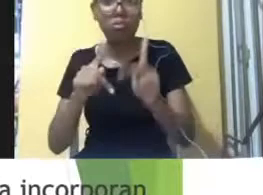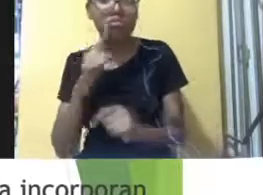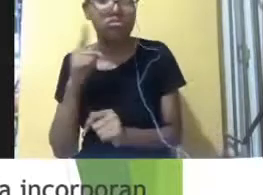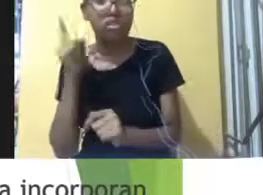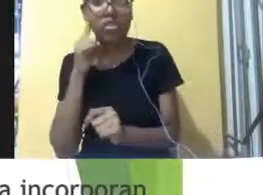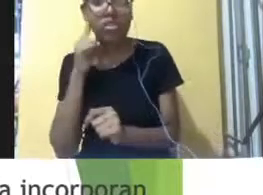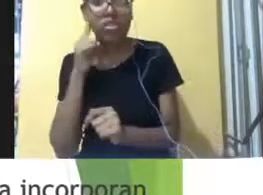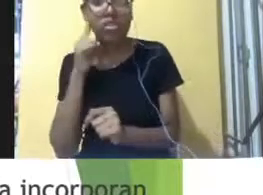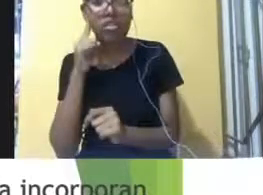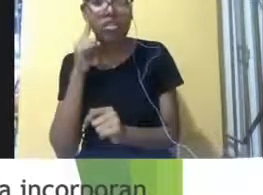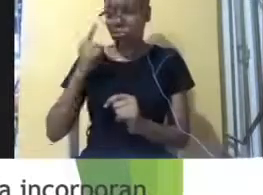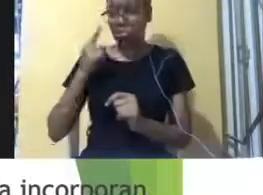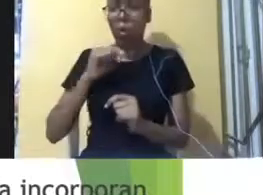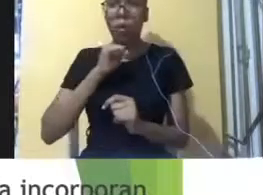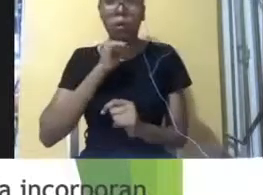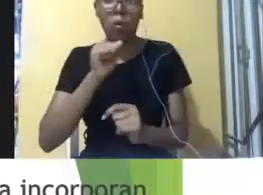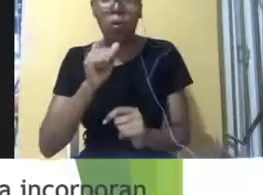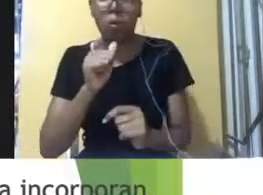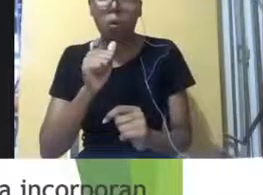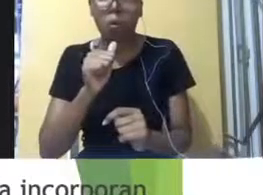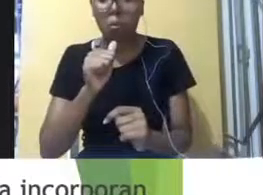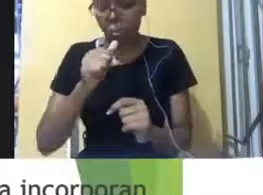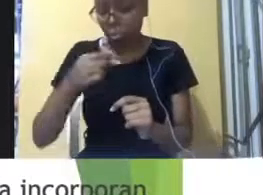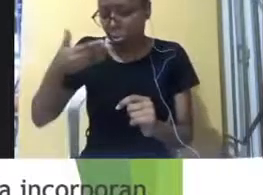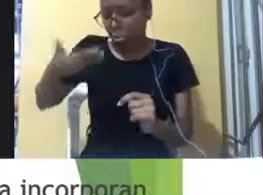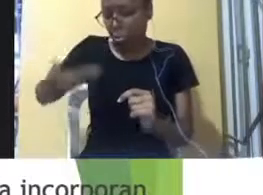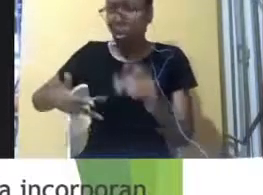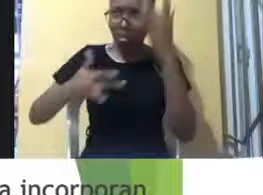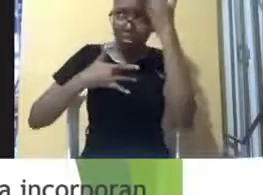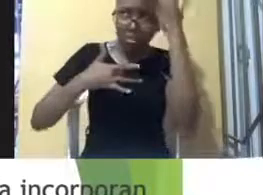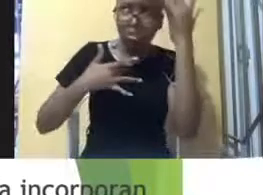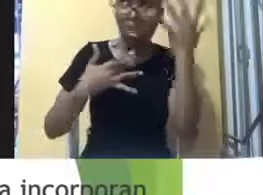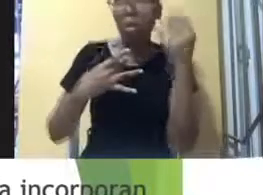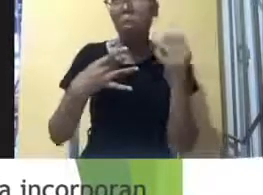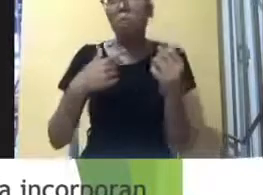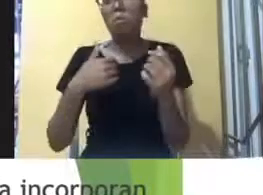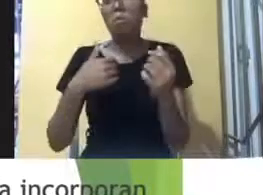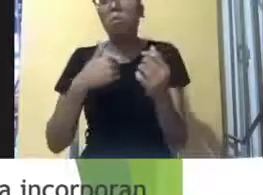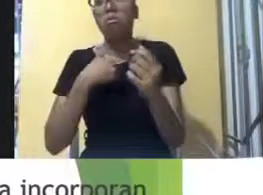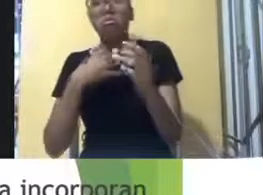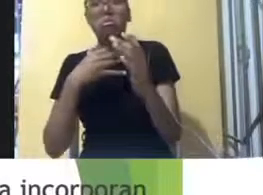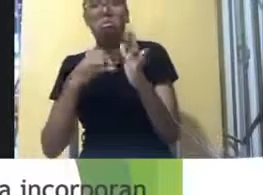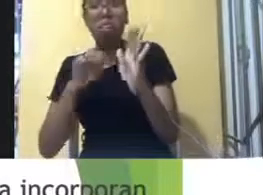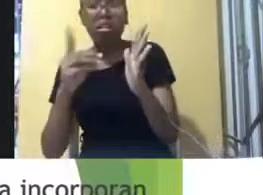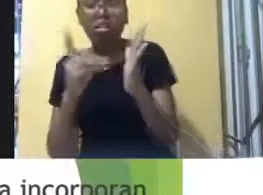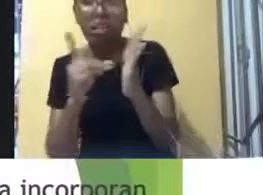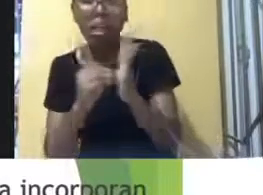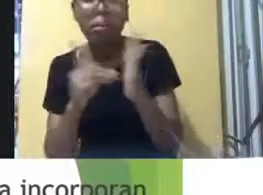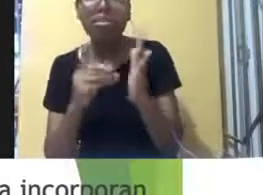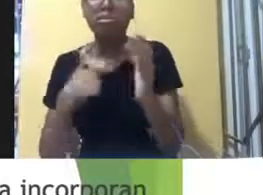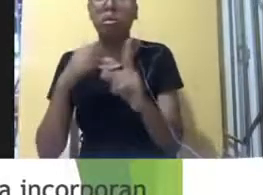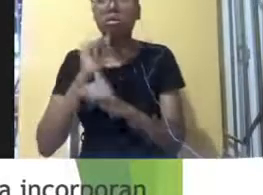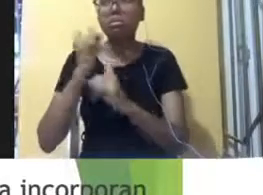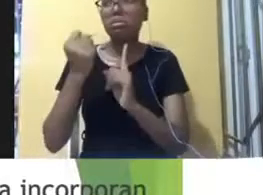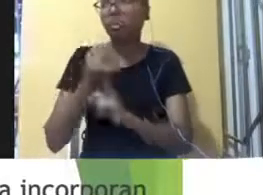una enfermedad, como un impedimento, no lo ven como una situación de sentirse triste, ni